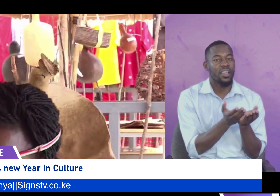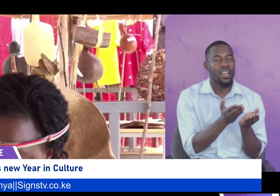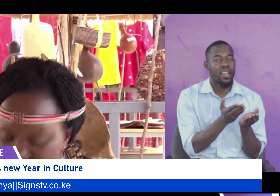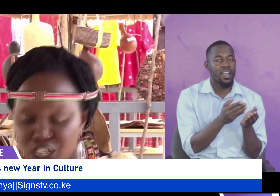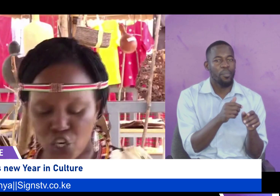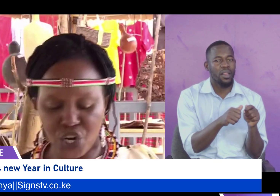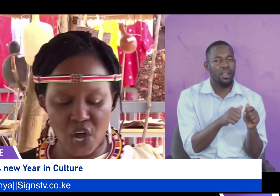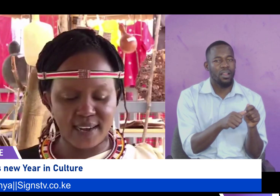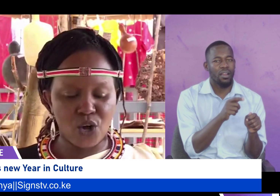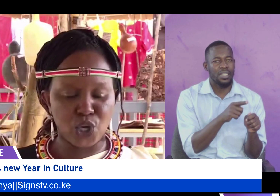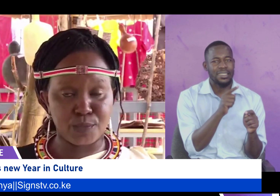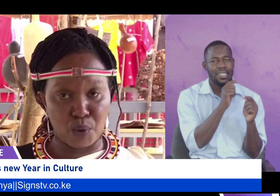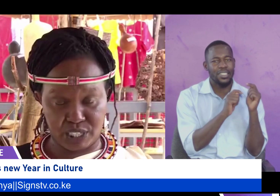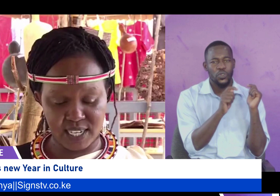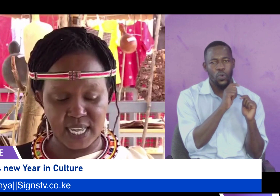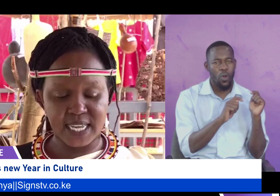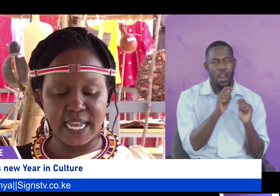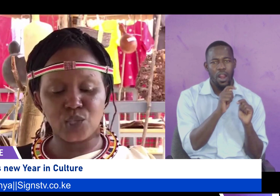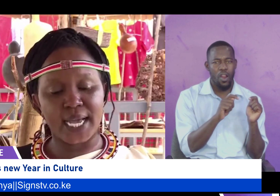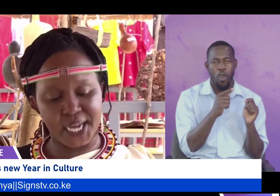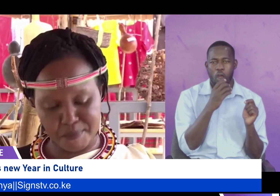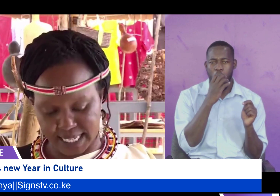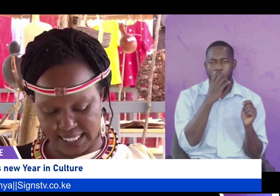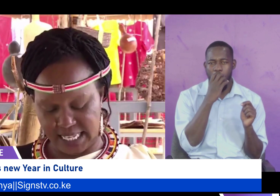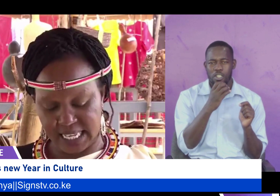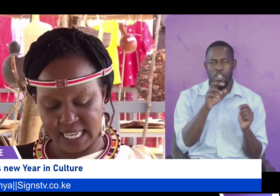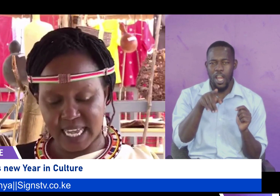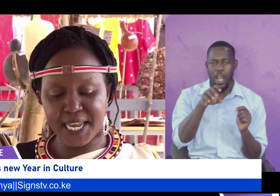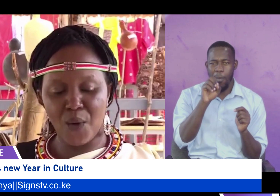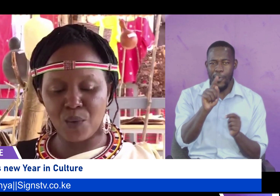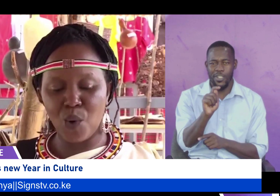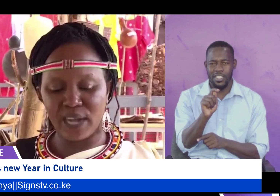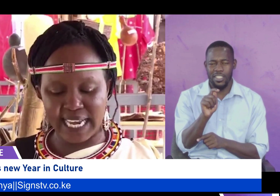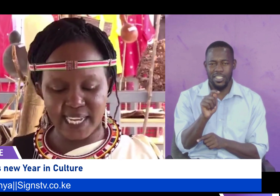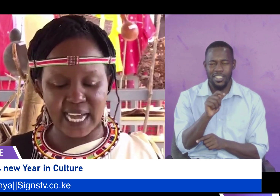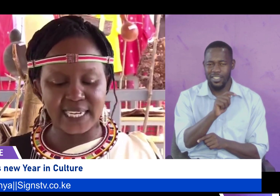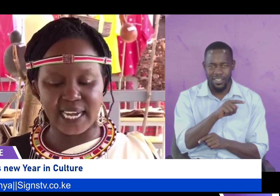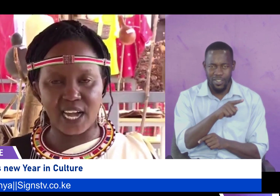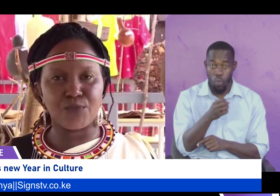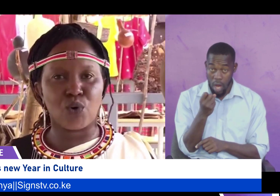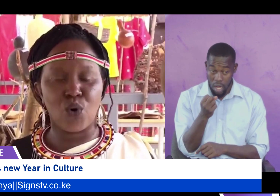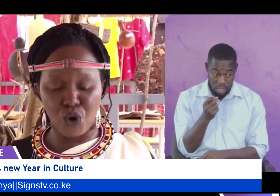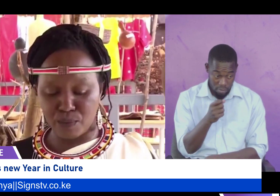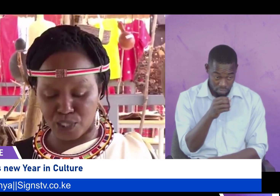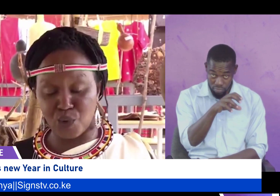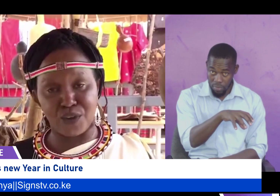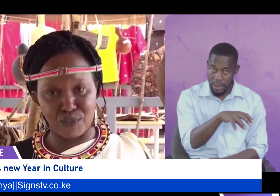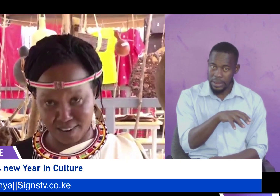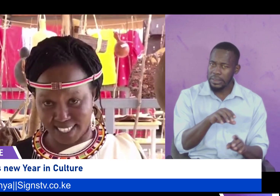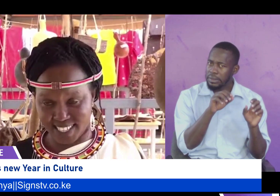a traditional hot pot, inaitwa kerebet. Inawekwa ugali and inakaa for almost 24 hours.